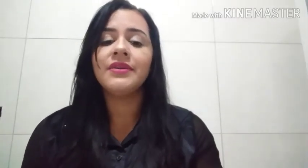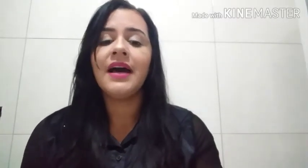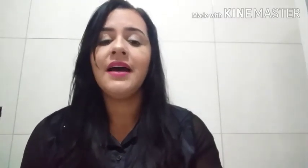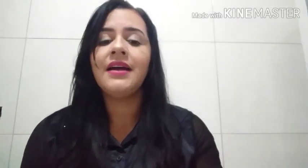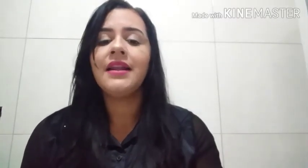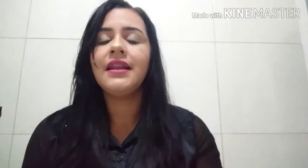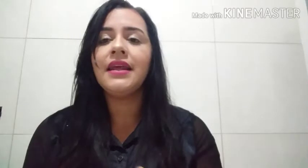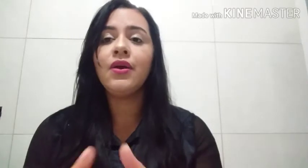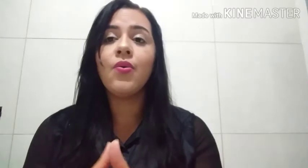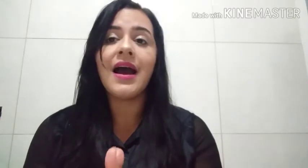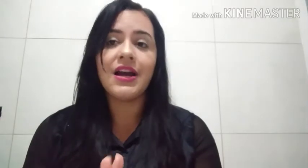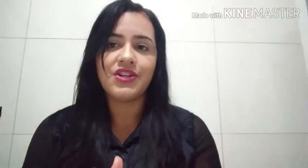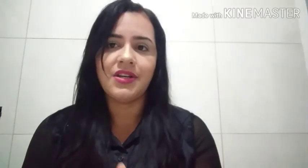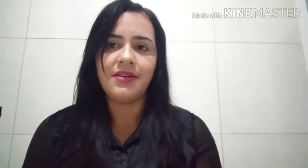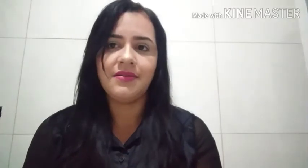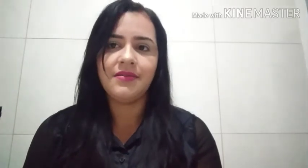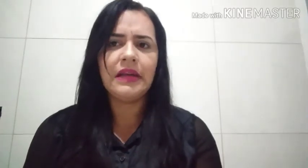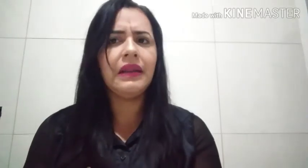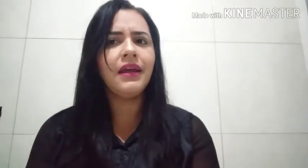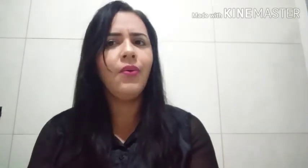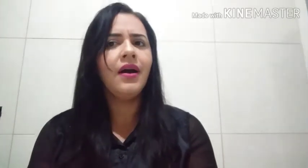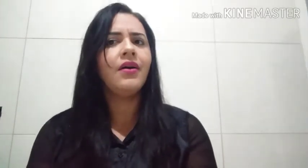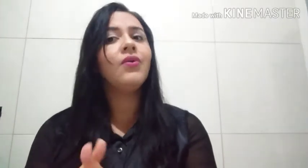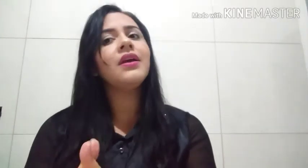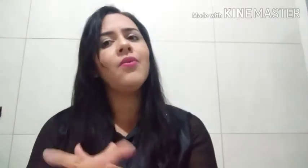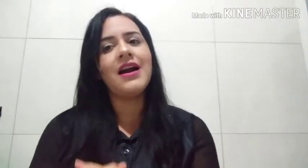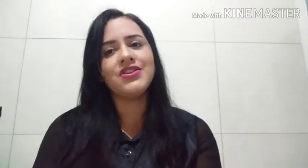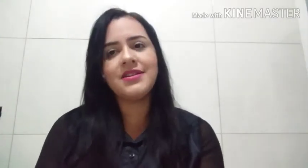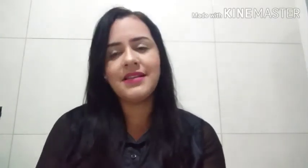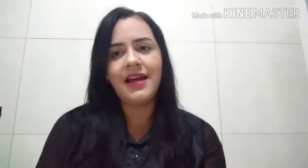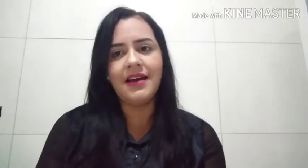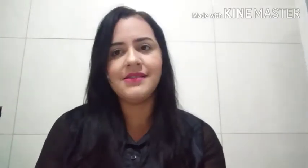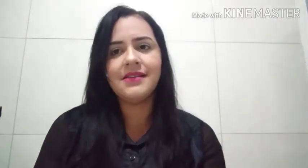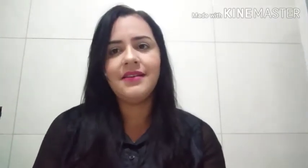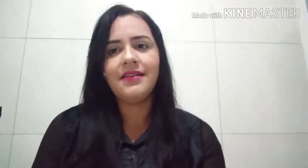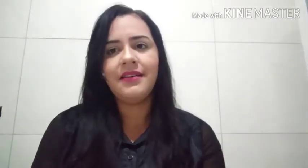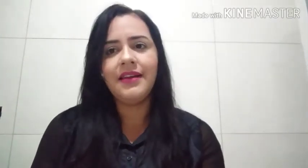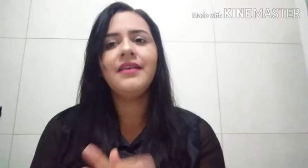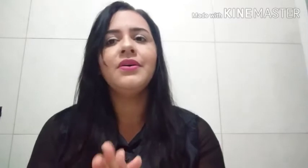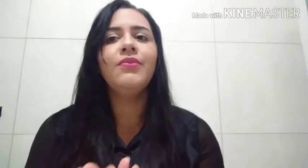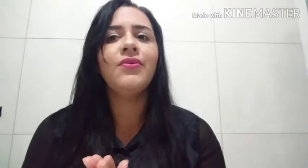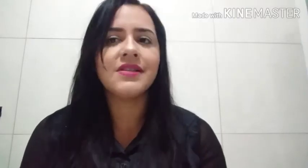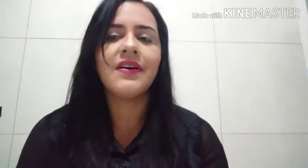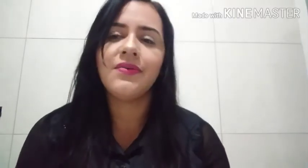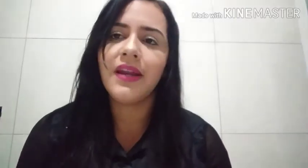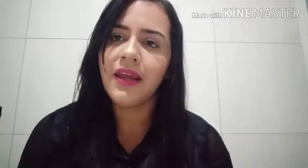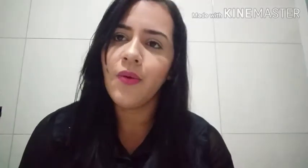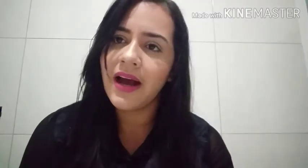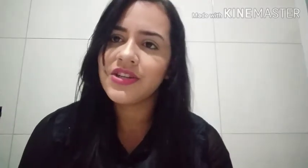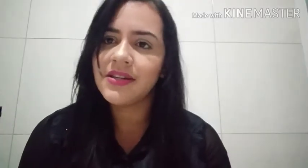da linguagem. Língua ou linguagem de sinais? Né? Muitos falam linguagem de